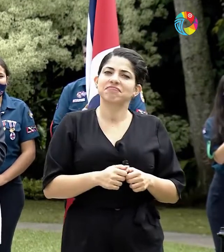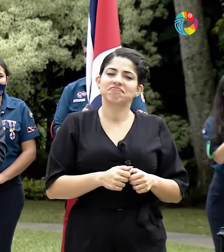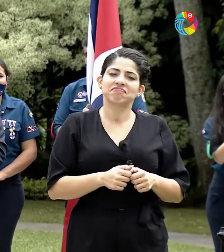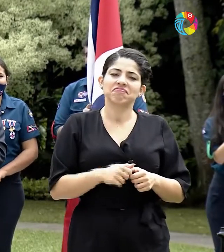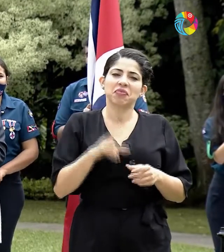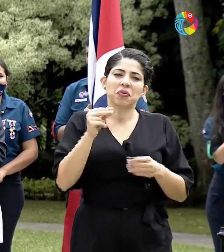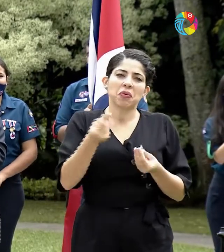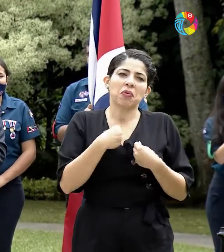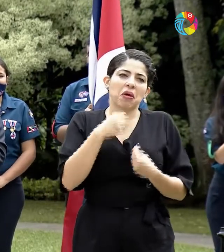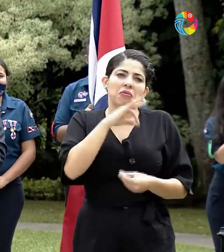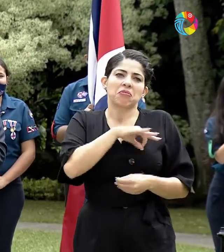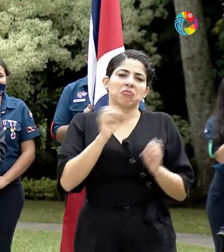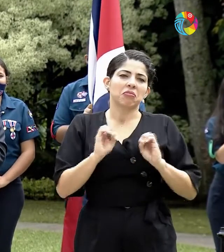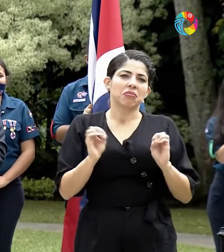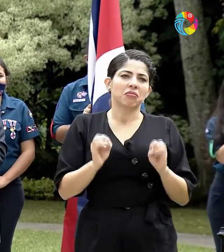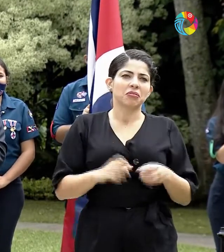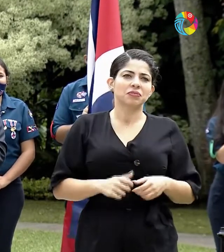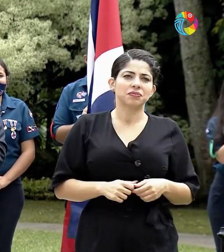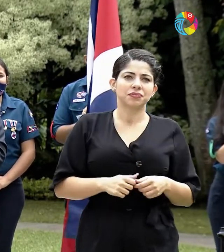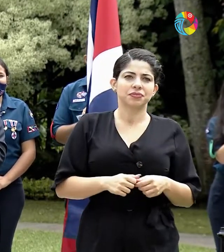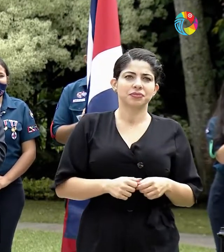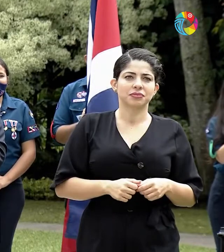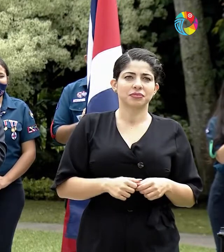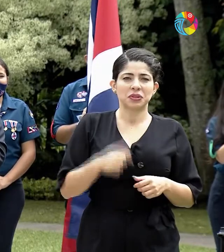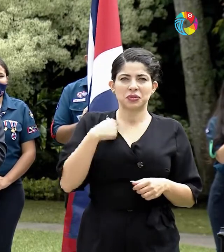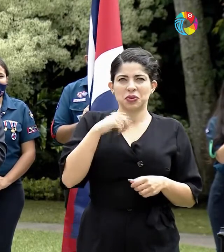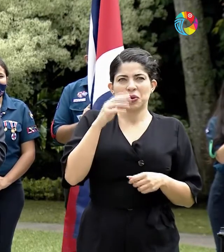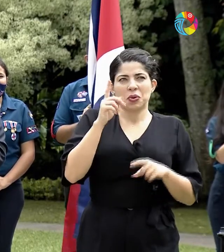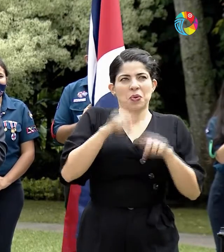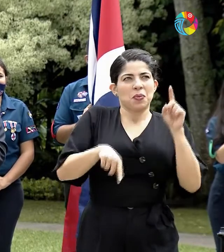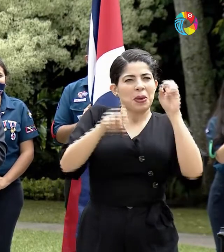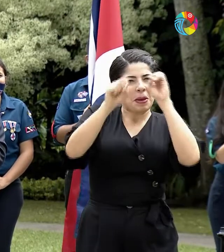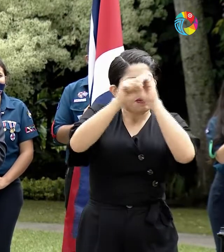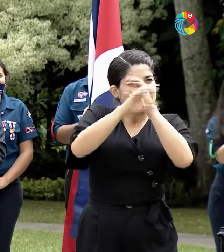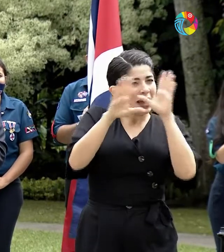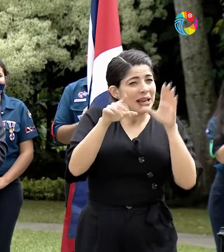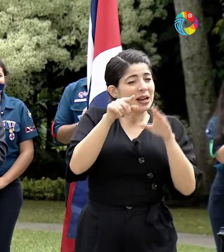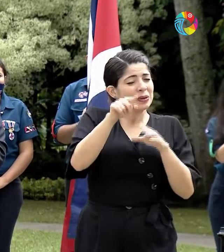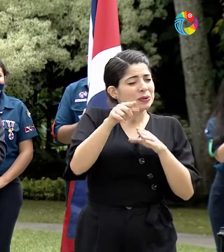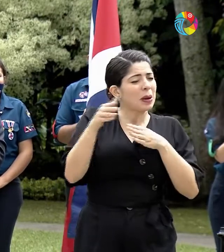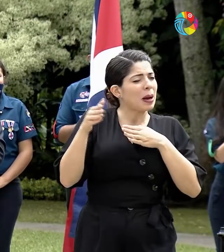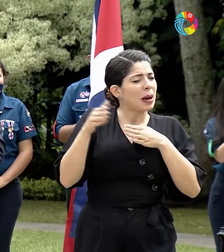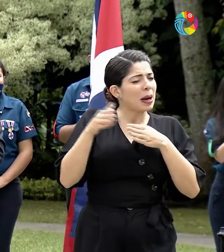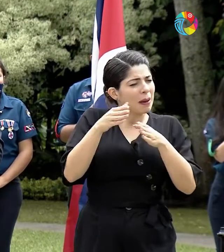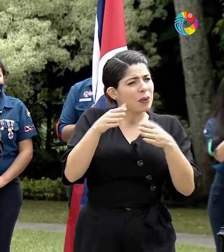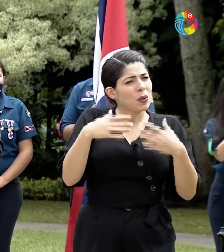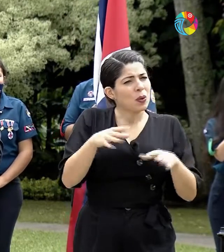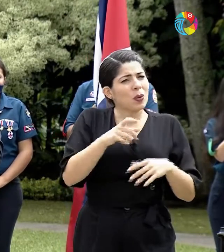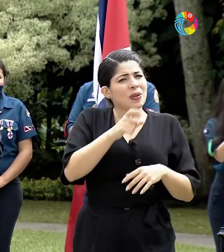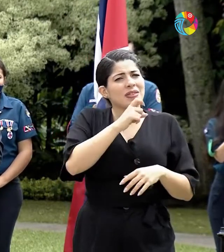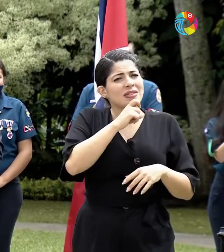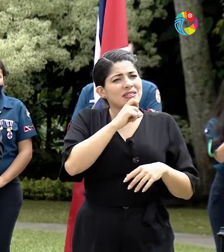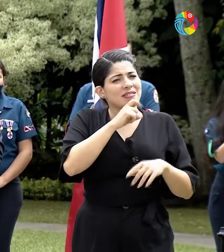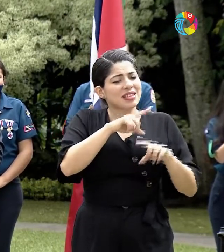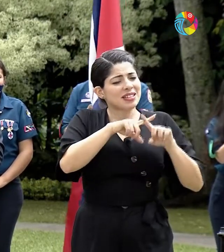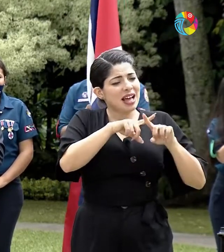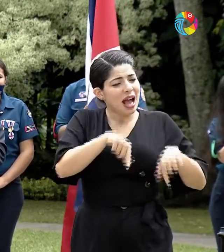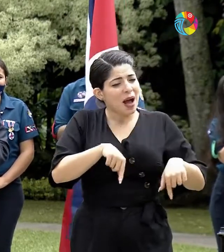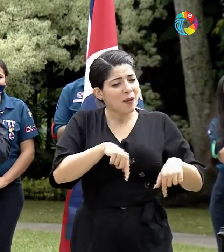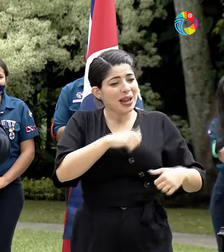no lleva a ningún lado. No me imagino qué tan difícil pudo haber sido la abolición del ejército cuando se decía que